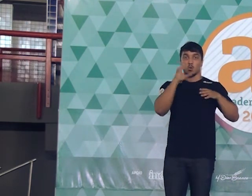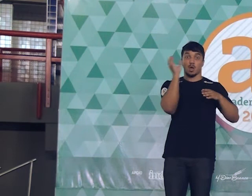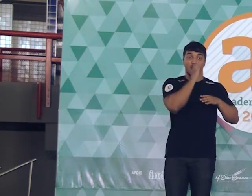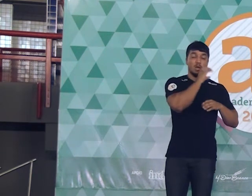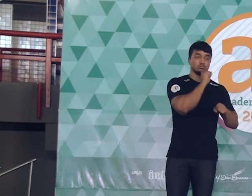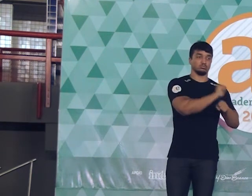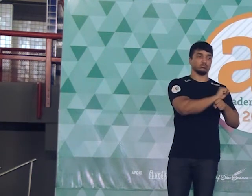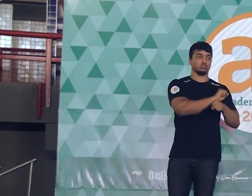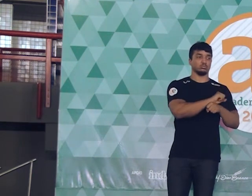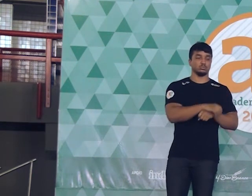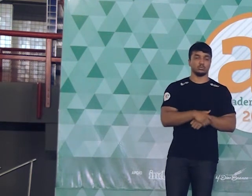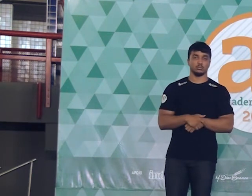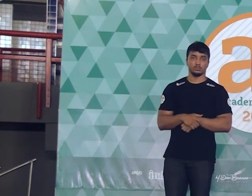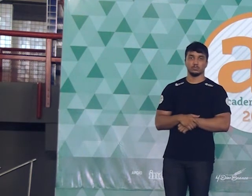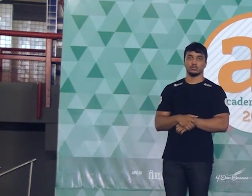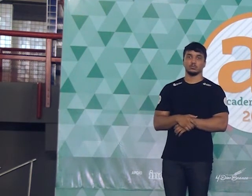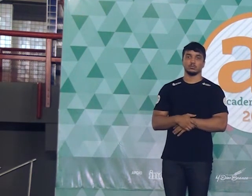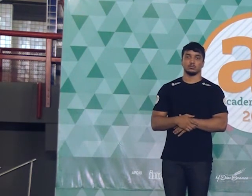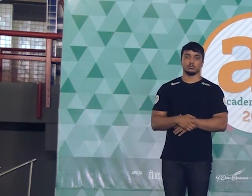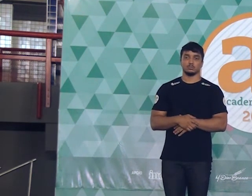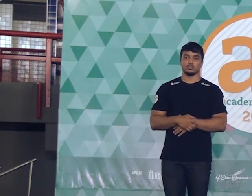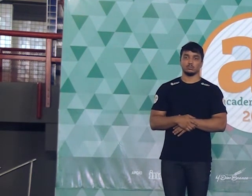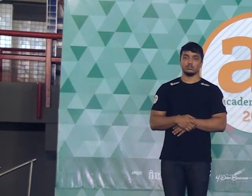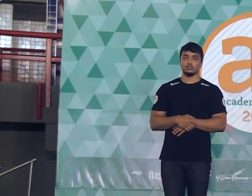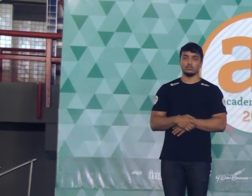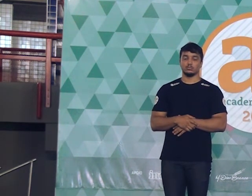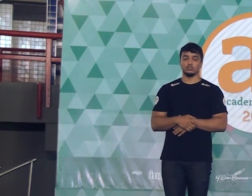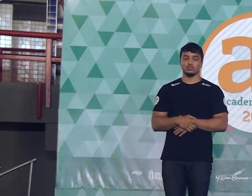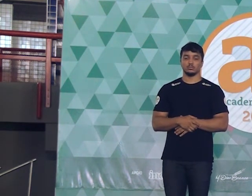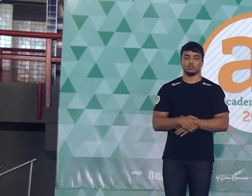rapidamente? O que é que você acha?